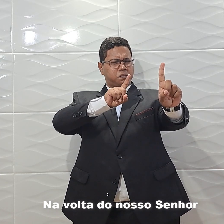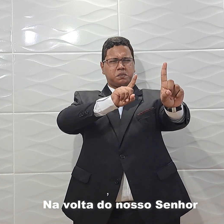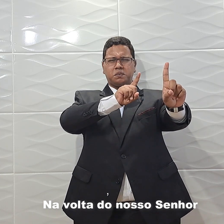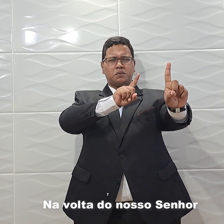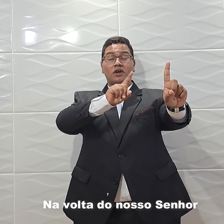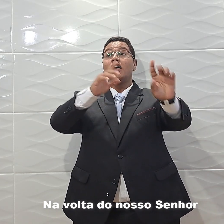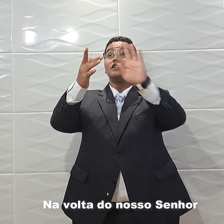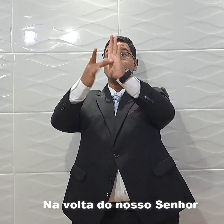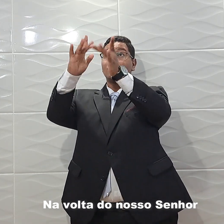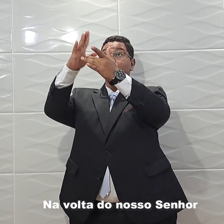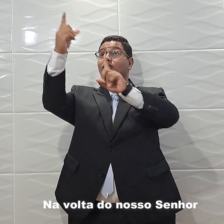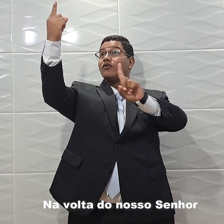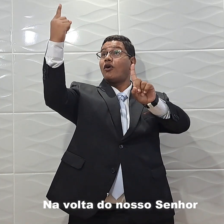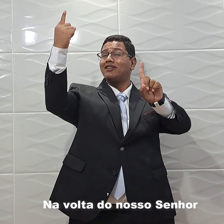do nosso Senhor